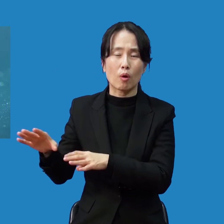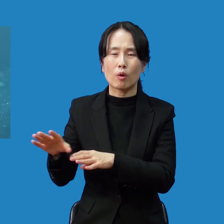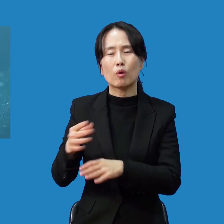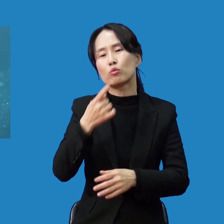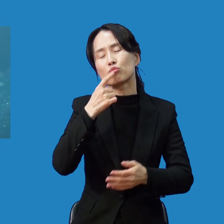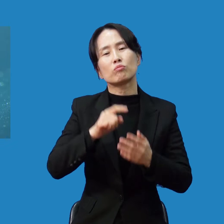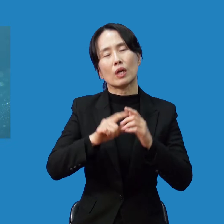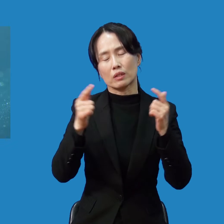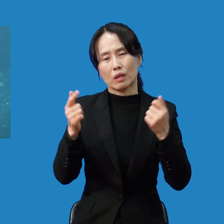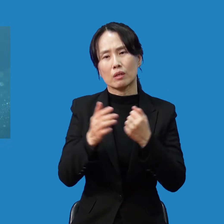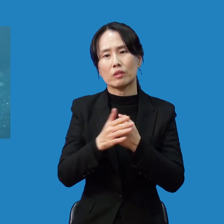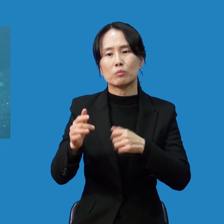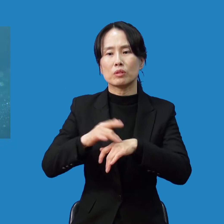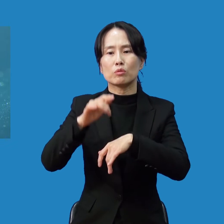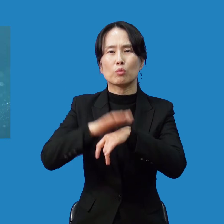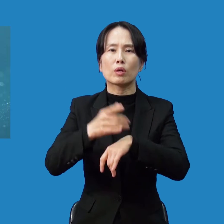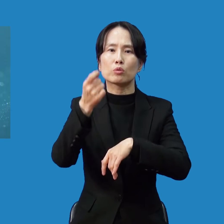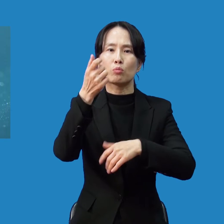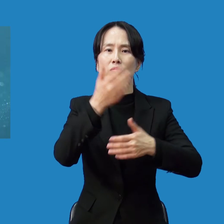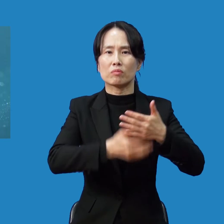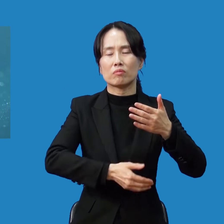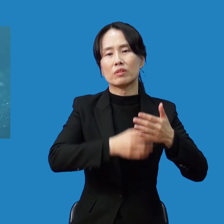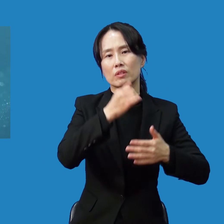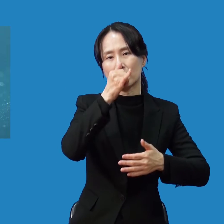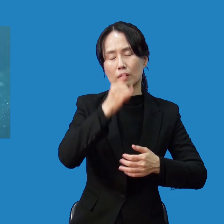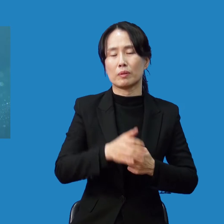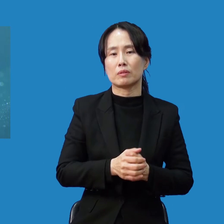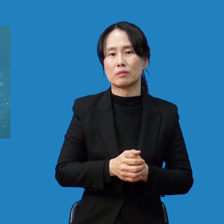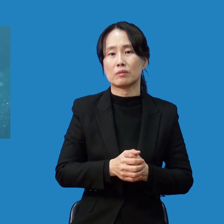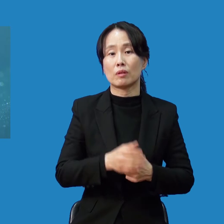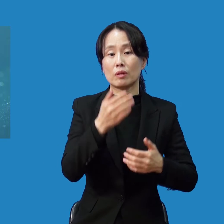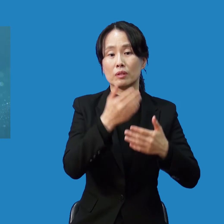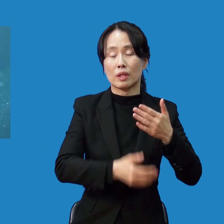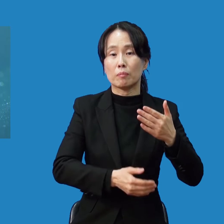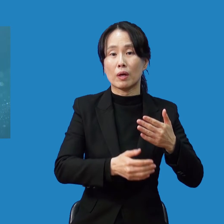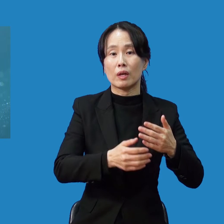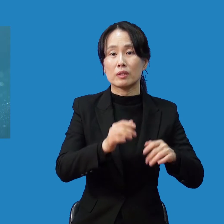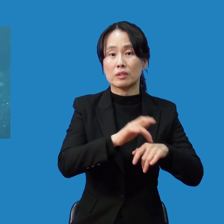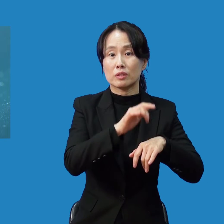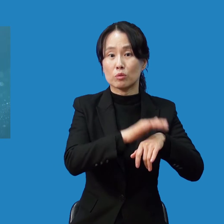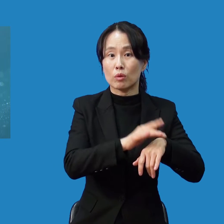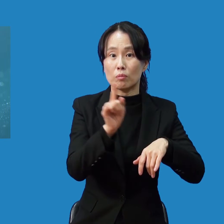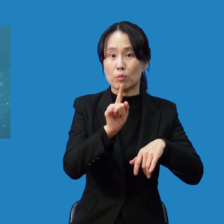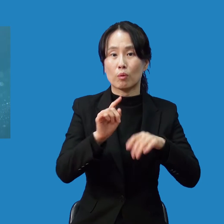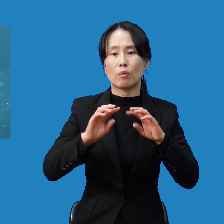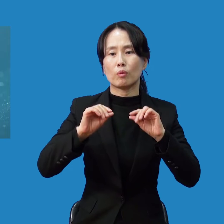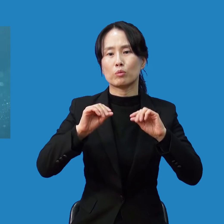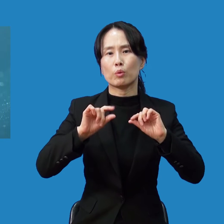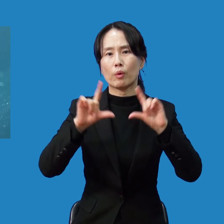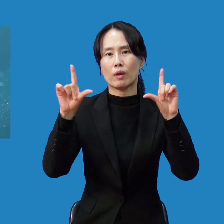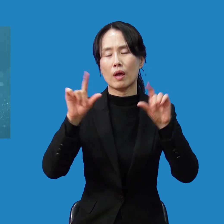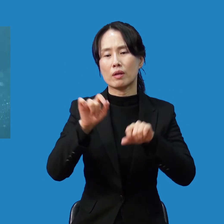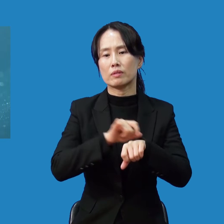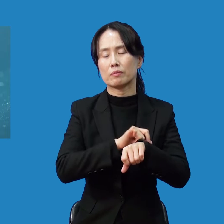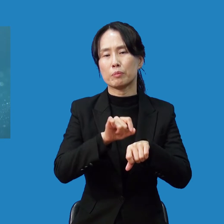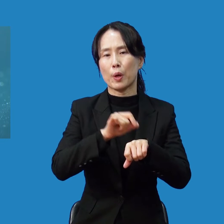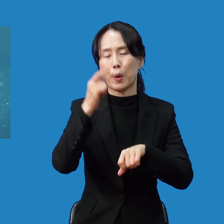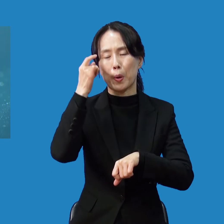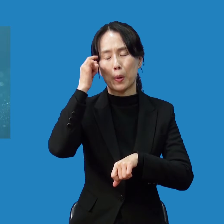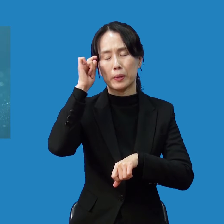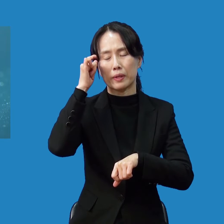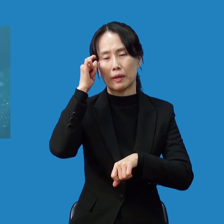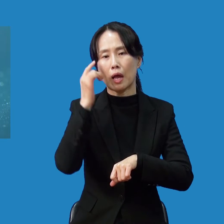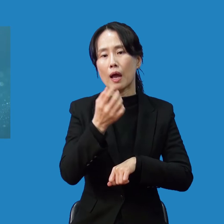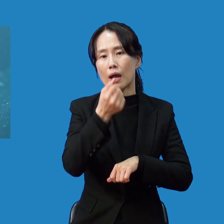그래서 그 중에는 이 토요일을 다른 날하고 좀 다르게 특별하게 보내려고